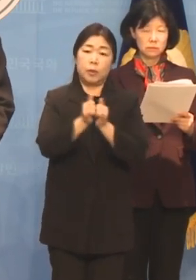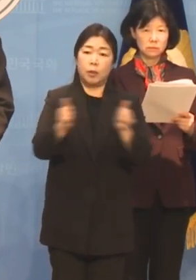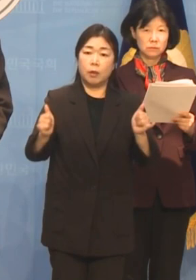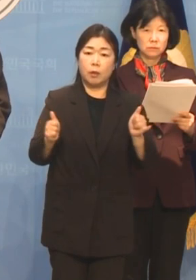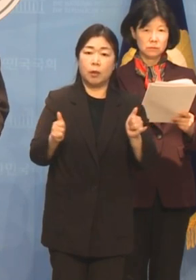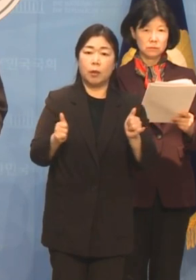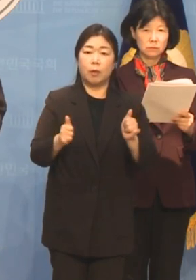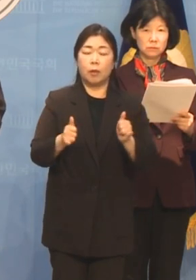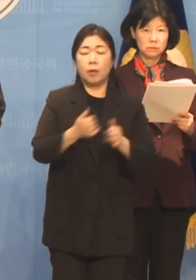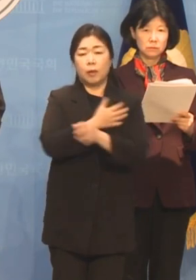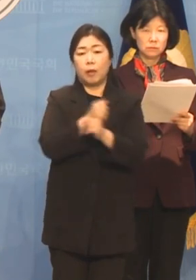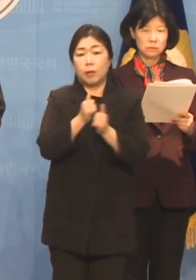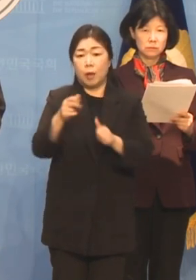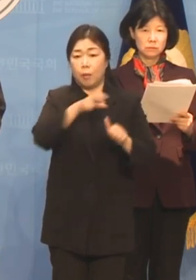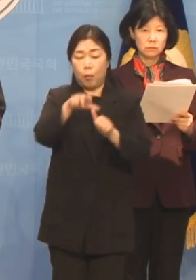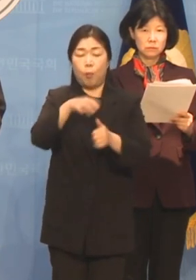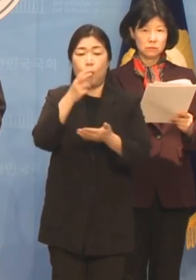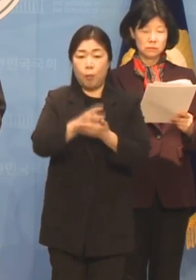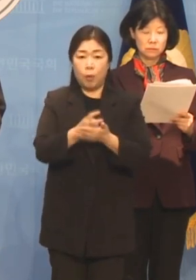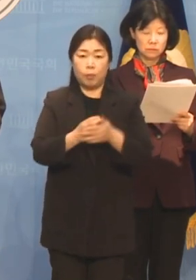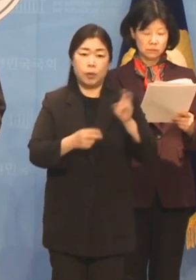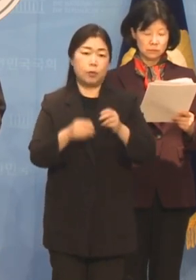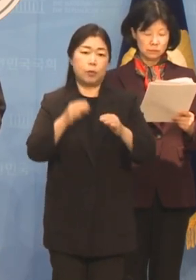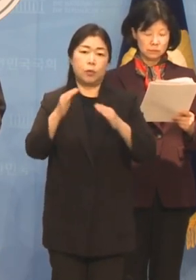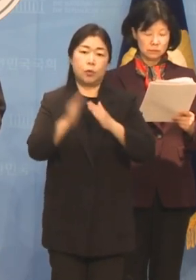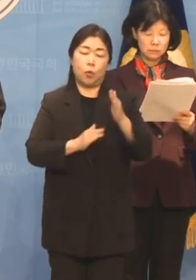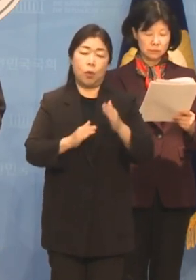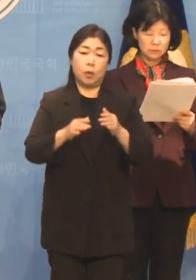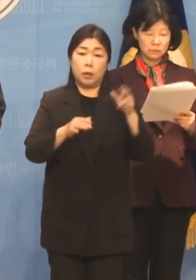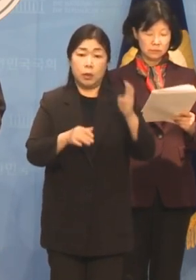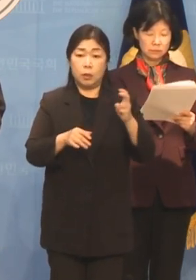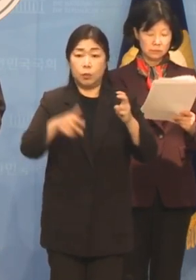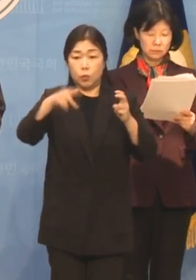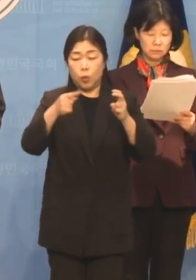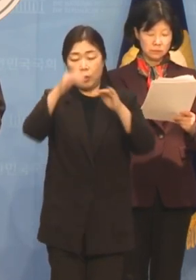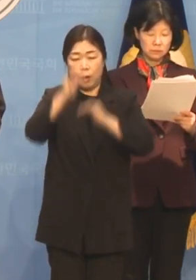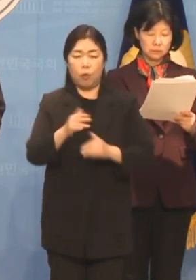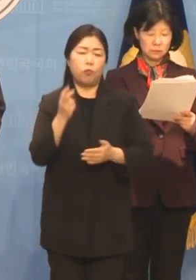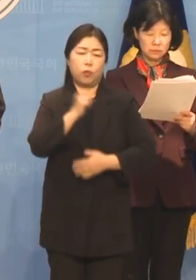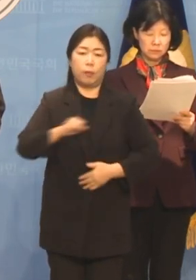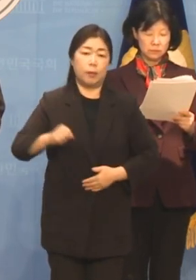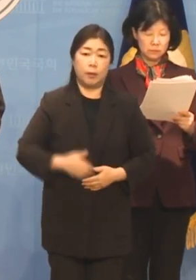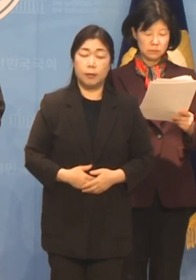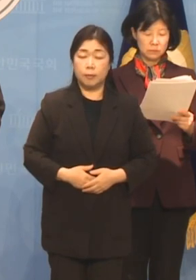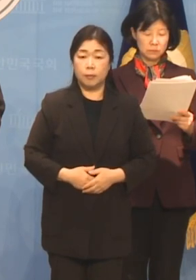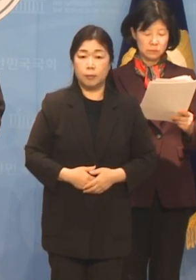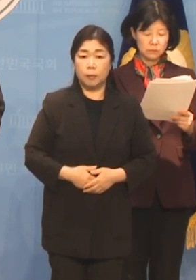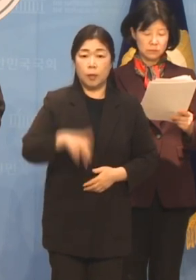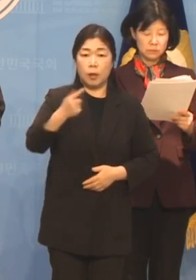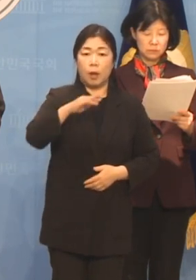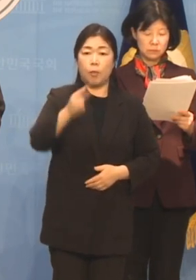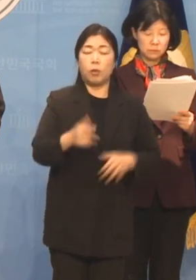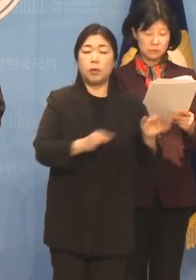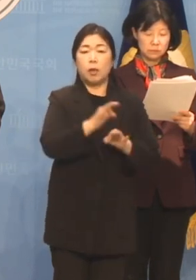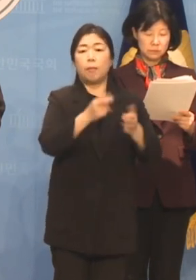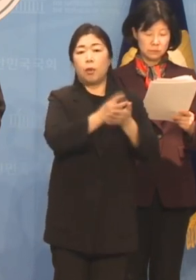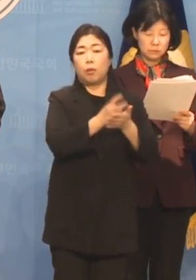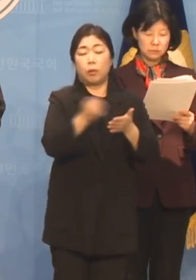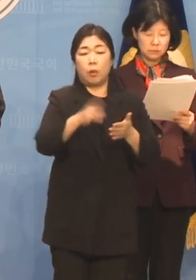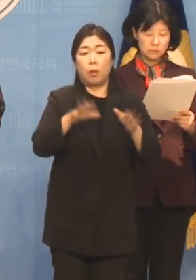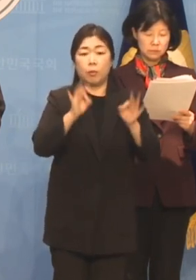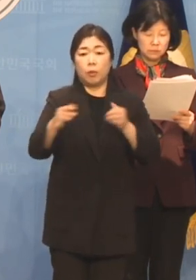것입니다. 즉, 은행은 금융소비자들에게 금융소비자 보호법과 자본시장법, 금융위원회 지침에